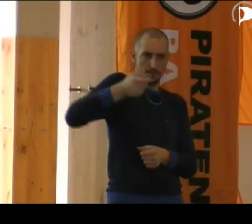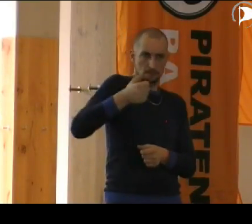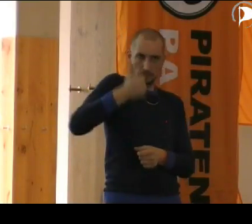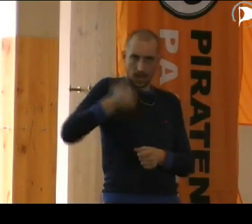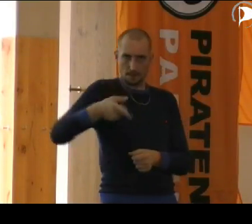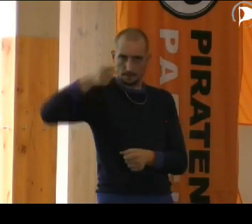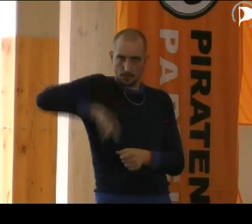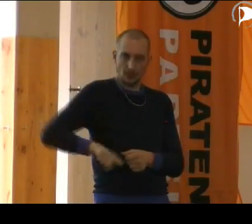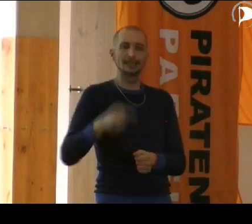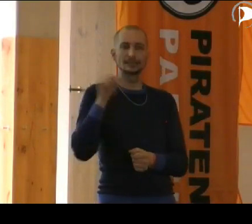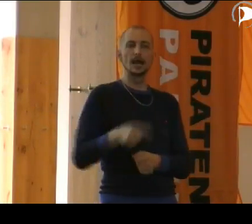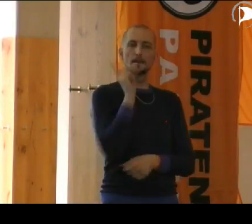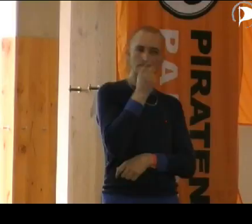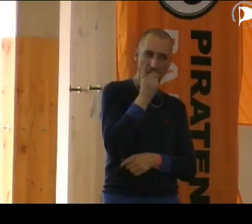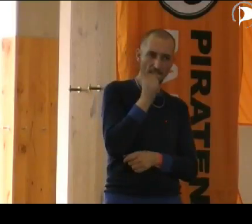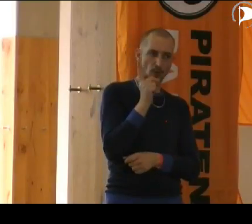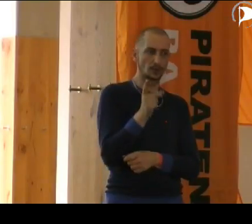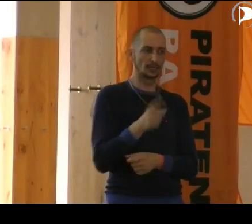eine normale mass sprechen